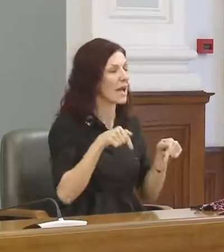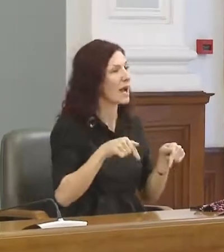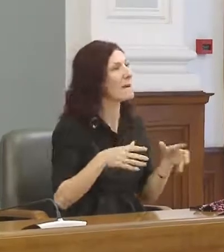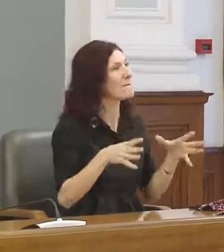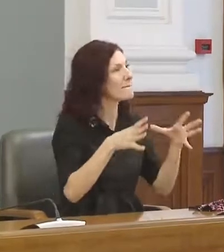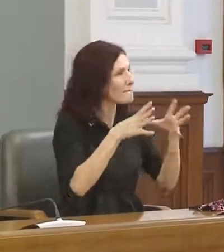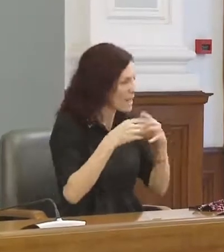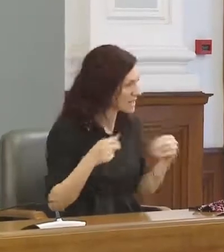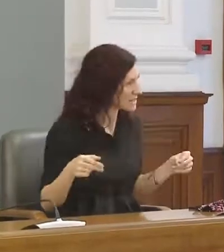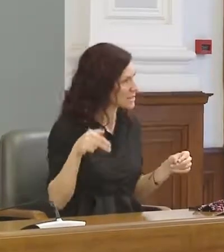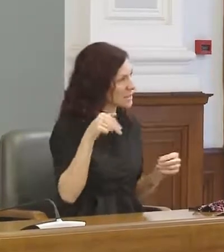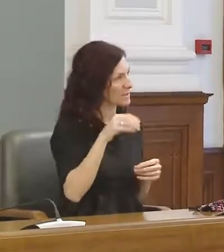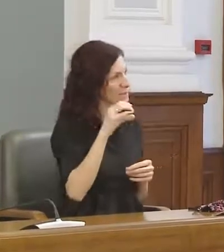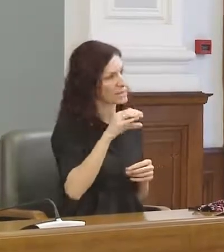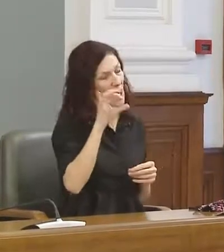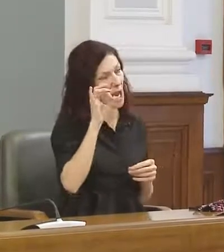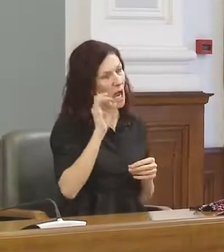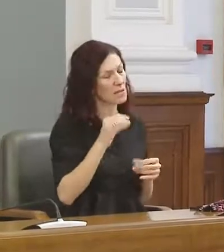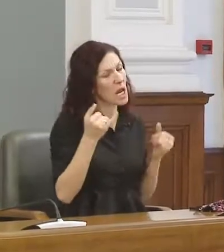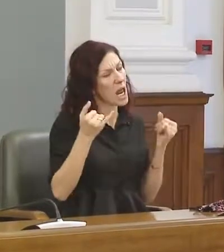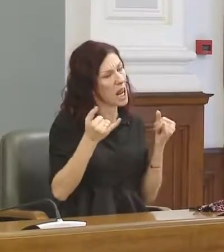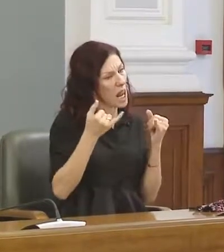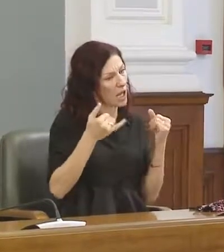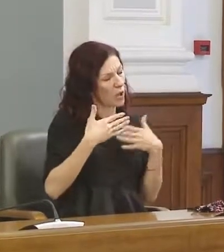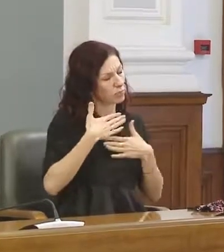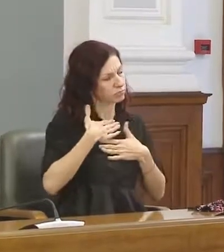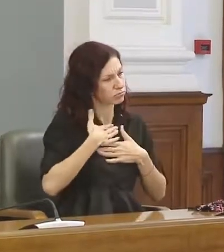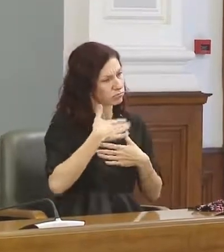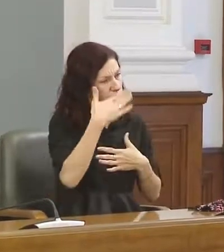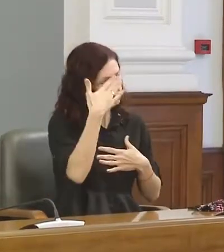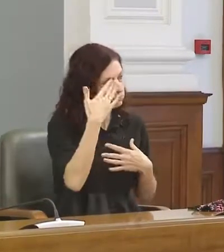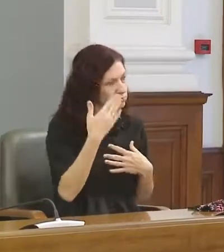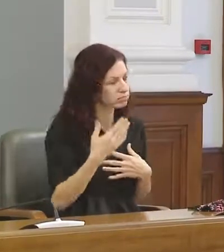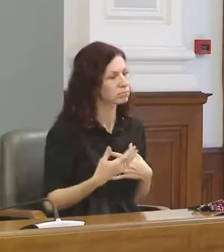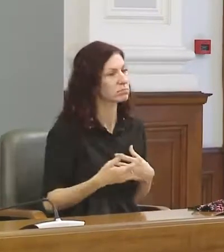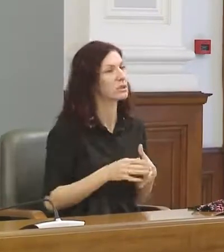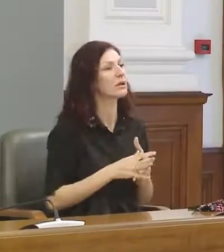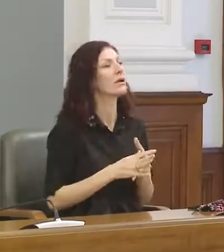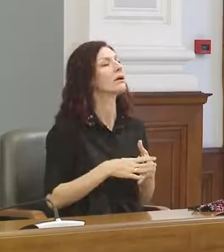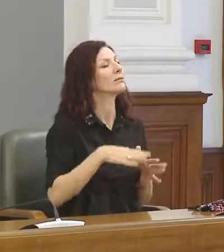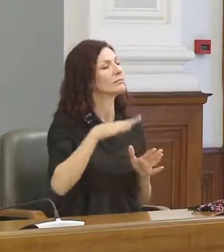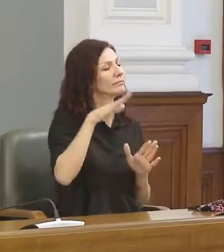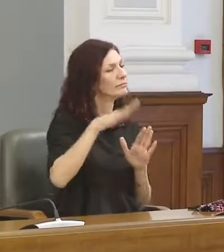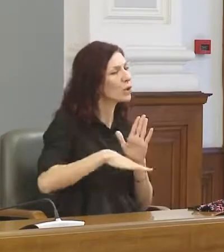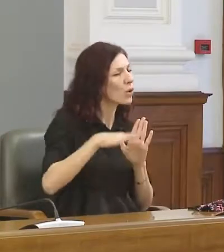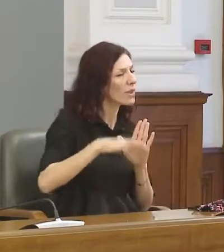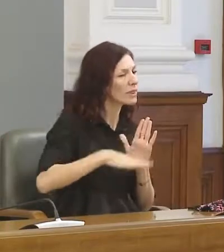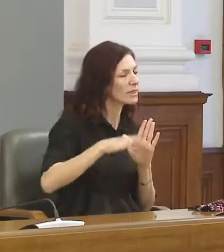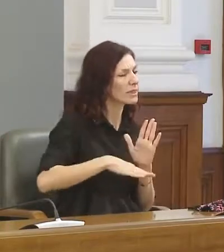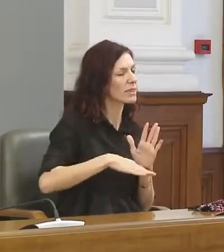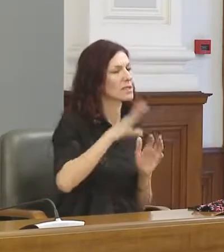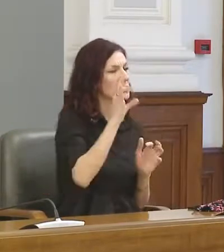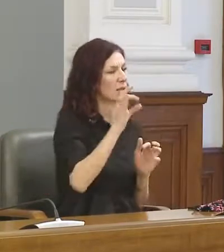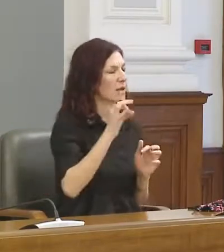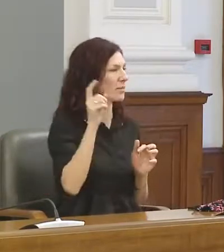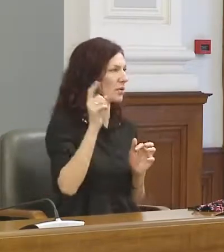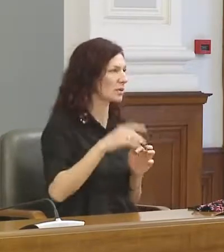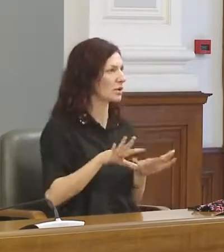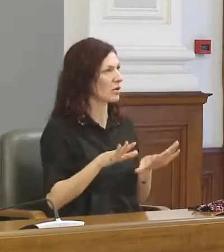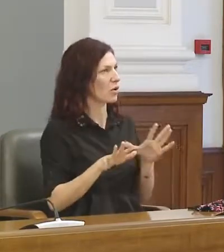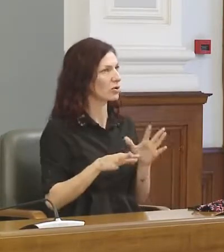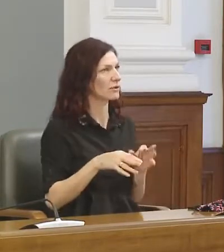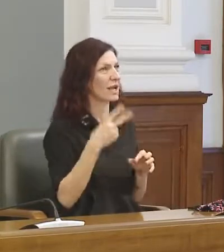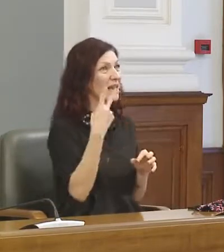тестове при леко прекарване на заболяването. Много нисък процент на 2000 души, ама ние вече